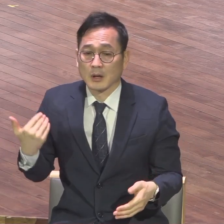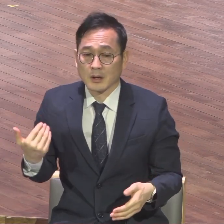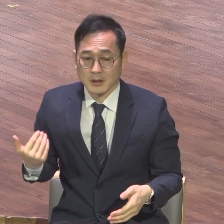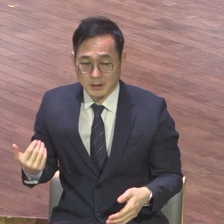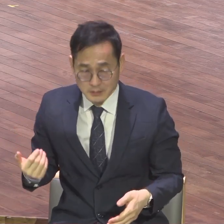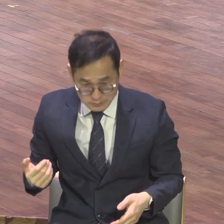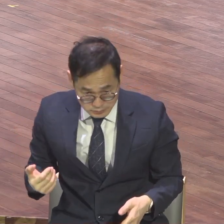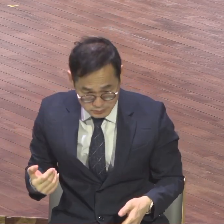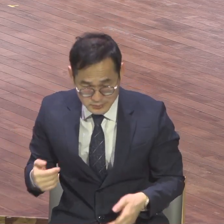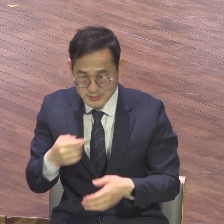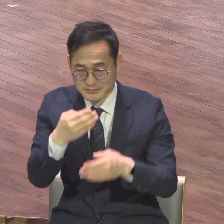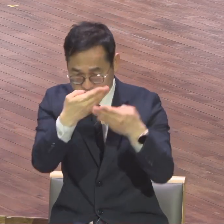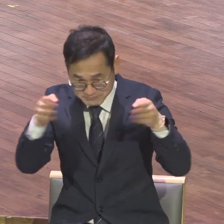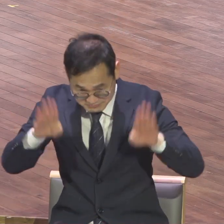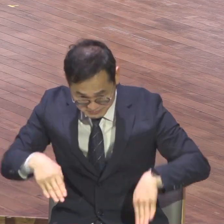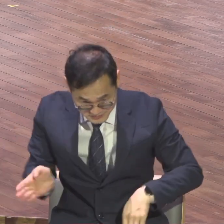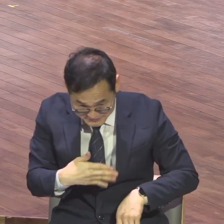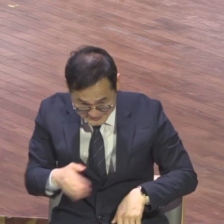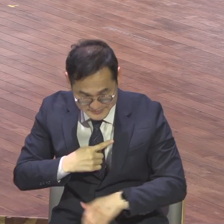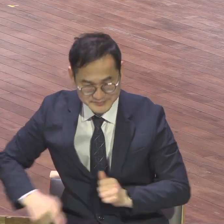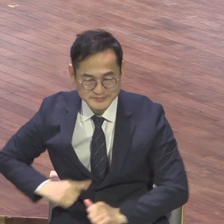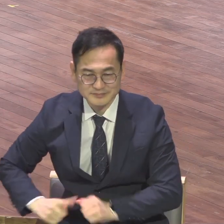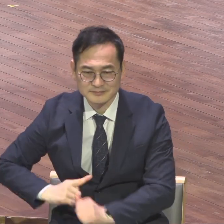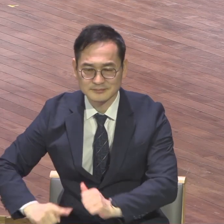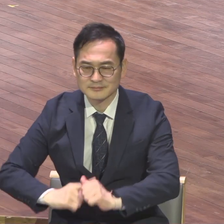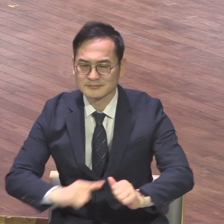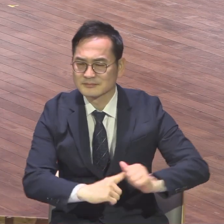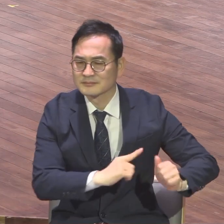다 집집마다 다 재앙이 맺습니다.